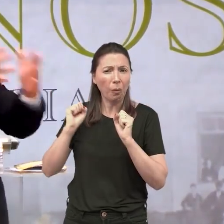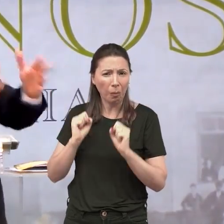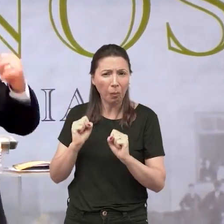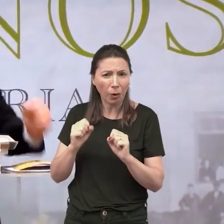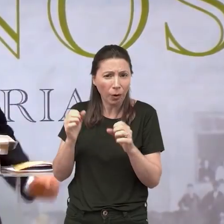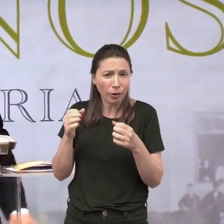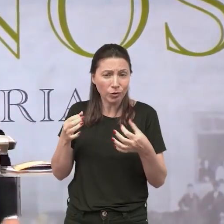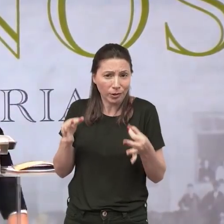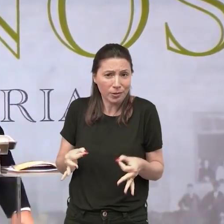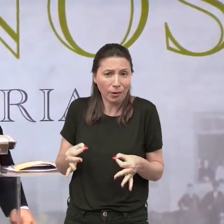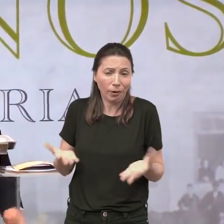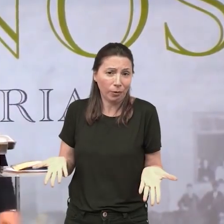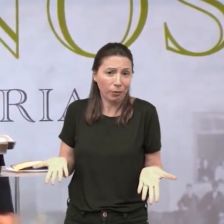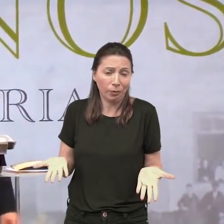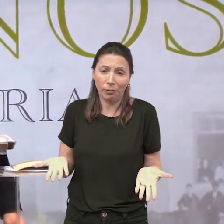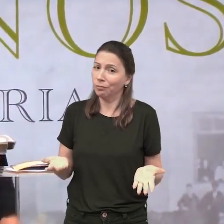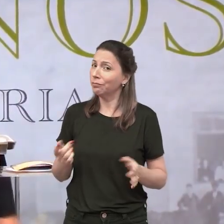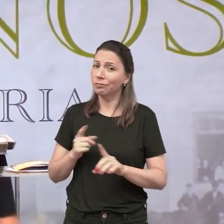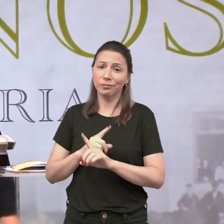vai dar certo.